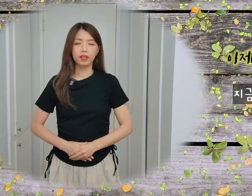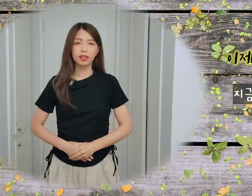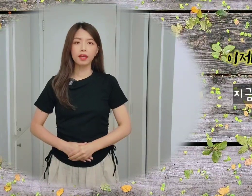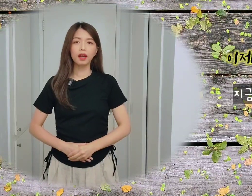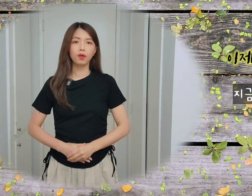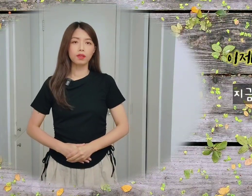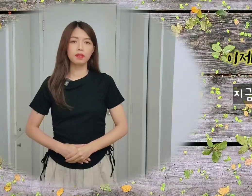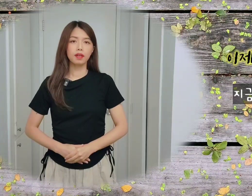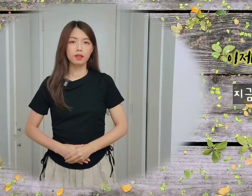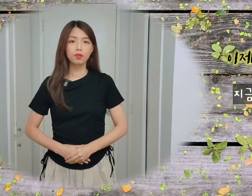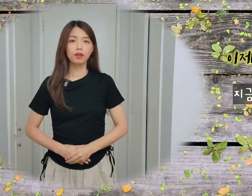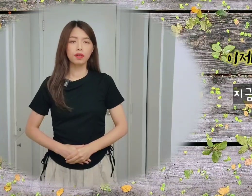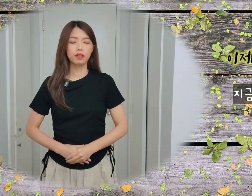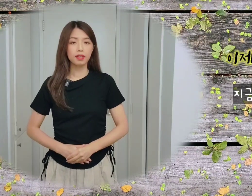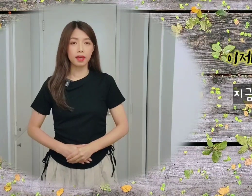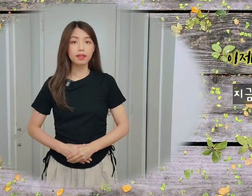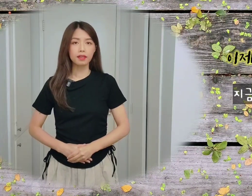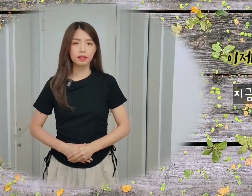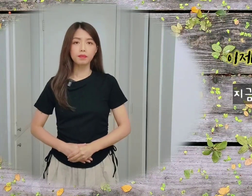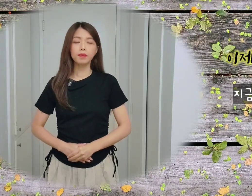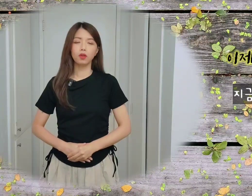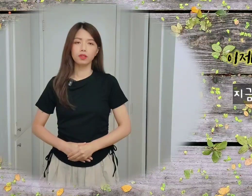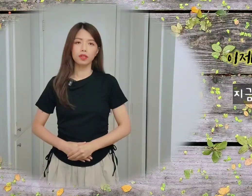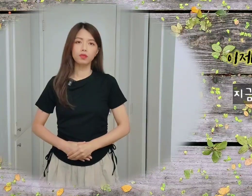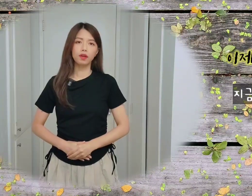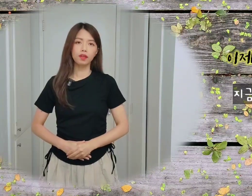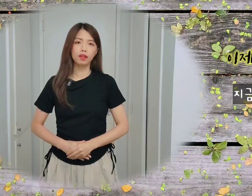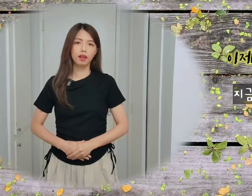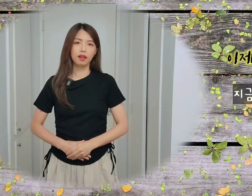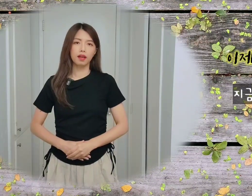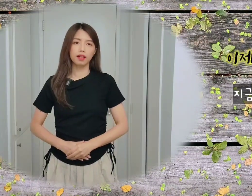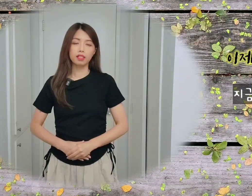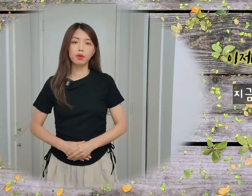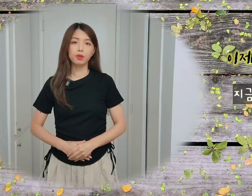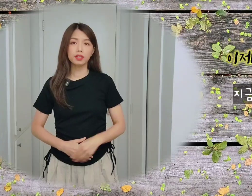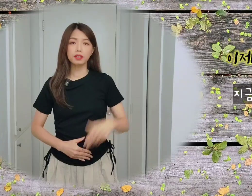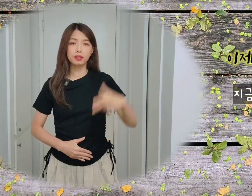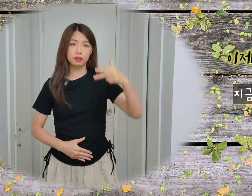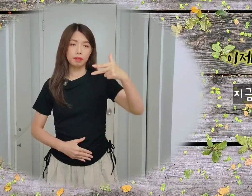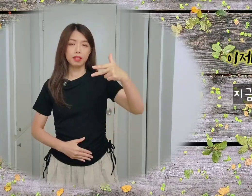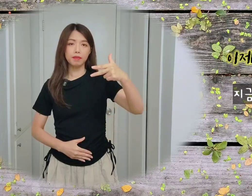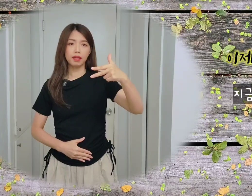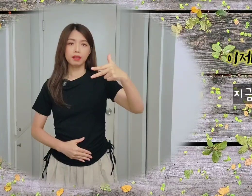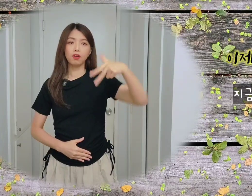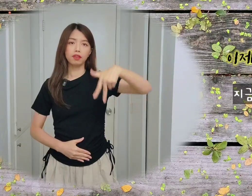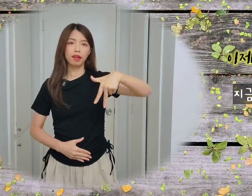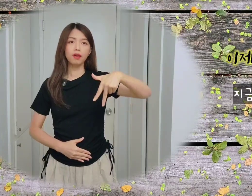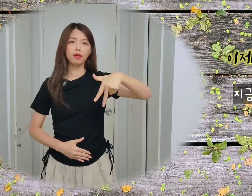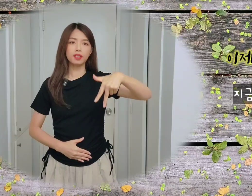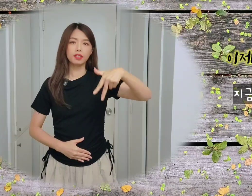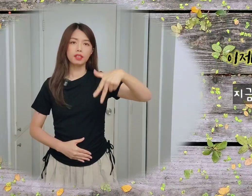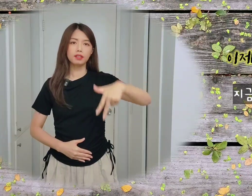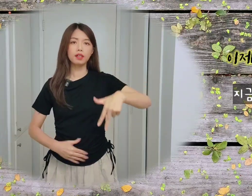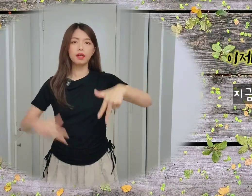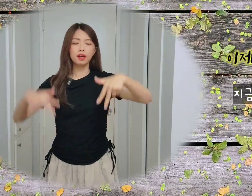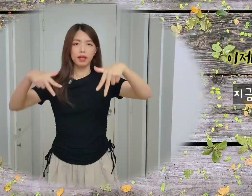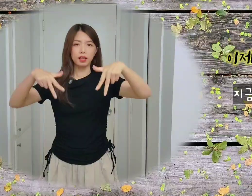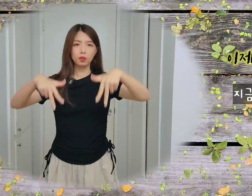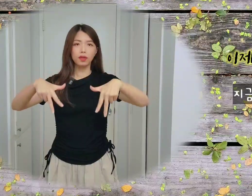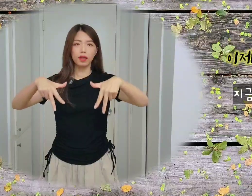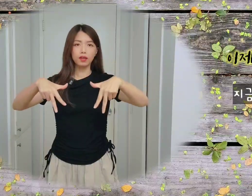지고서, 이제라고 한 뜻의 수어는 이제, 지금 이런 뜻의 수어는 아까 지워로 지읒 말씀해 드렸는데요. 이